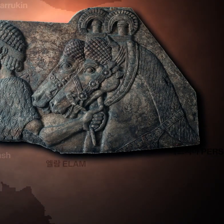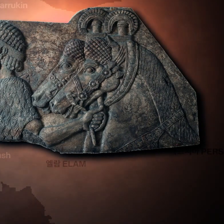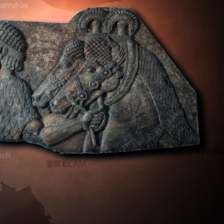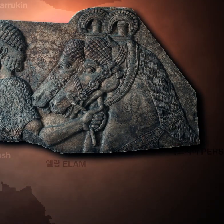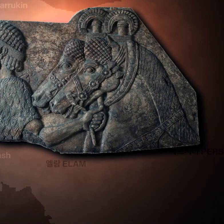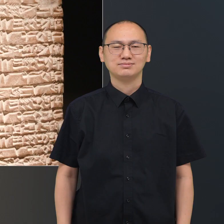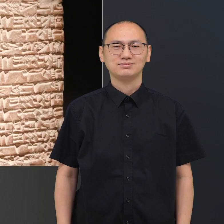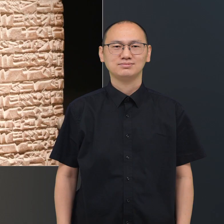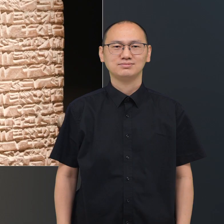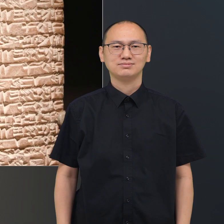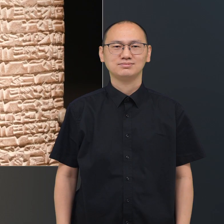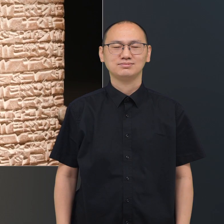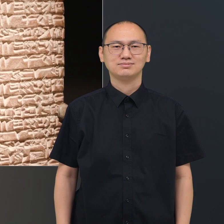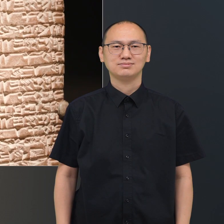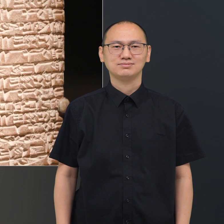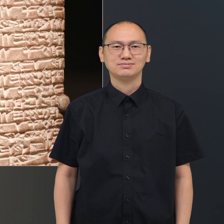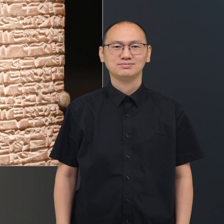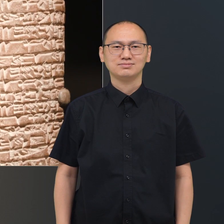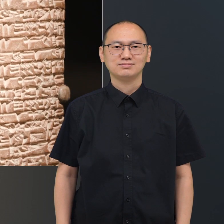국립중앙박물관